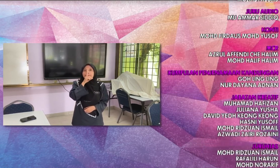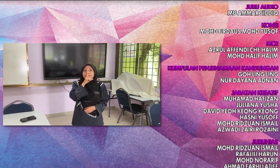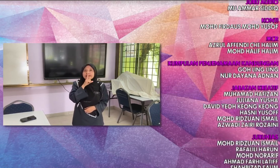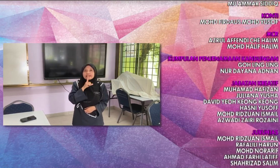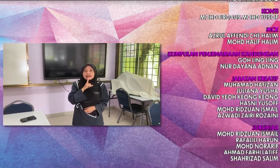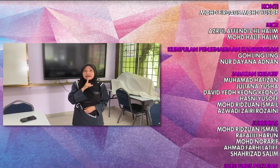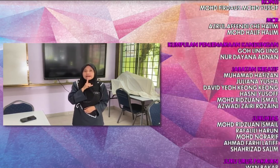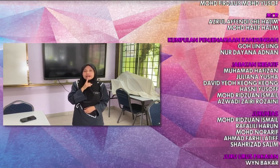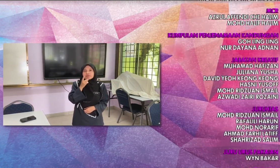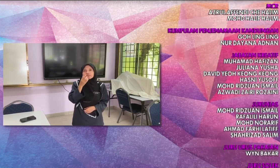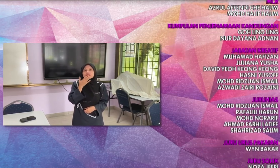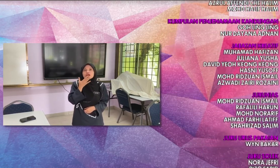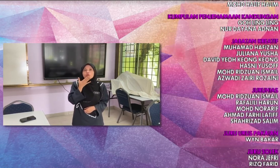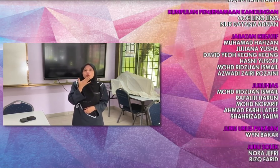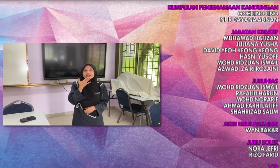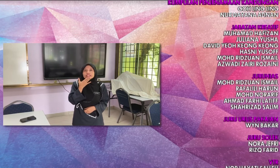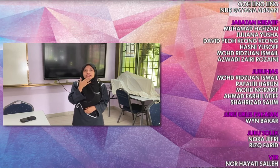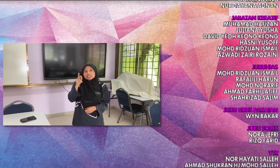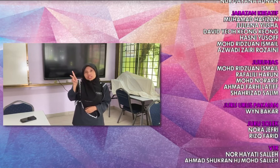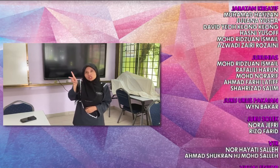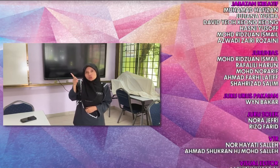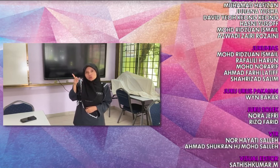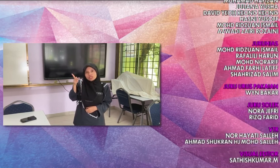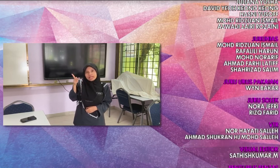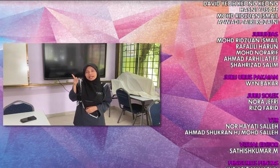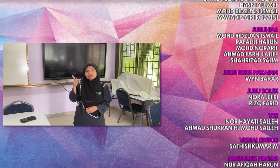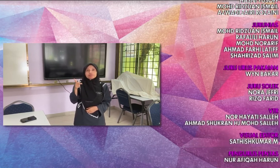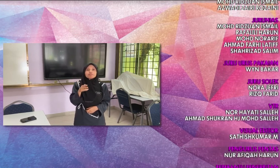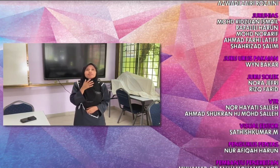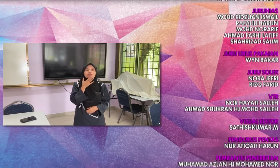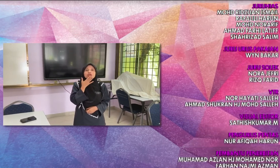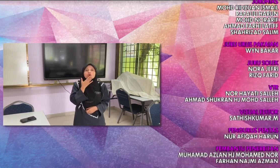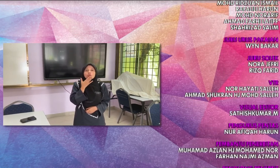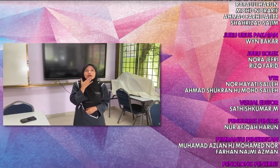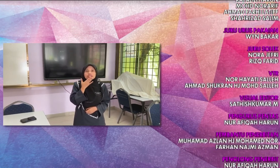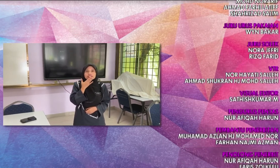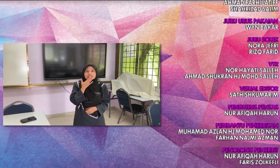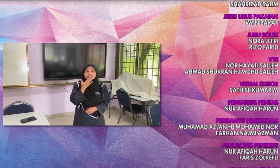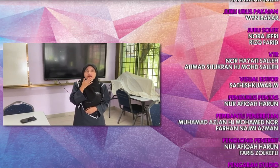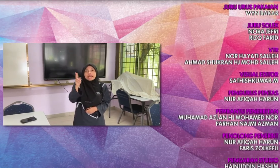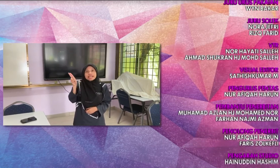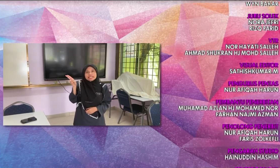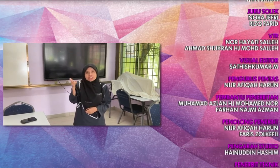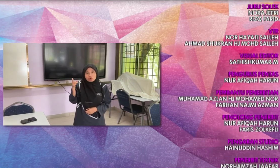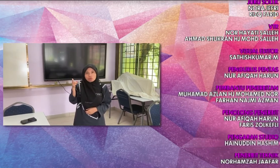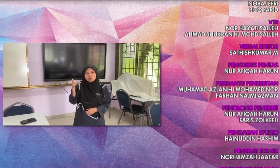merah warna kuning warna hijau warna